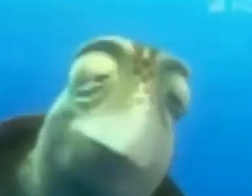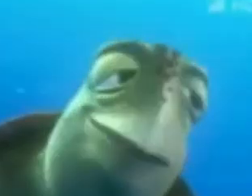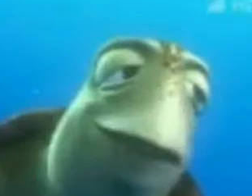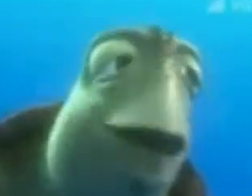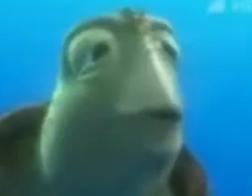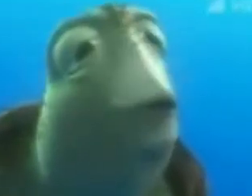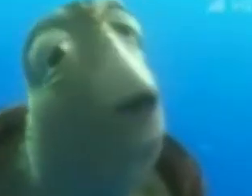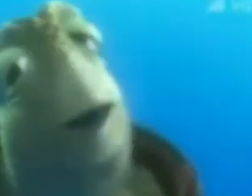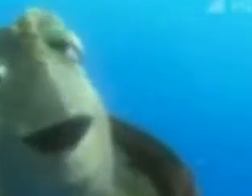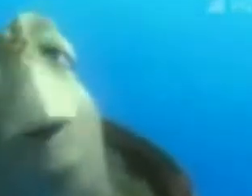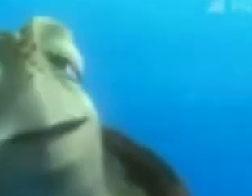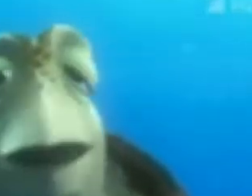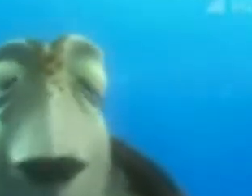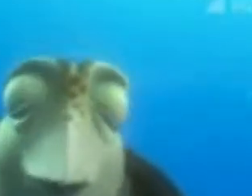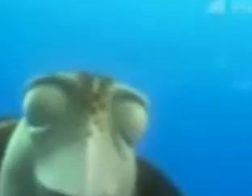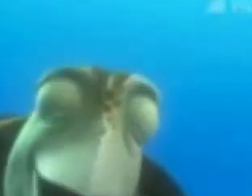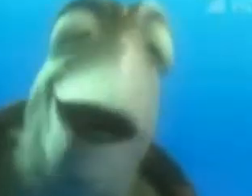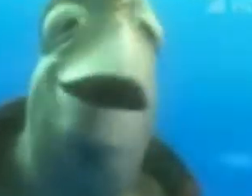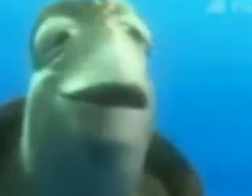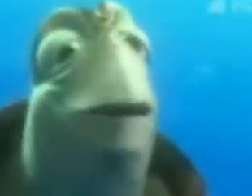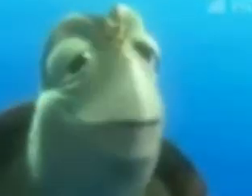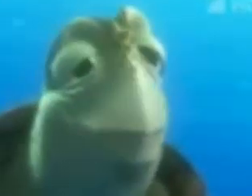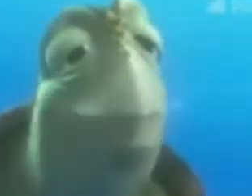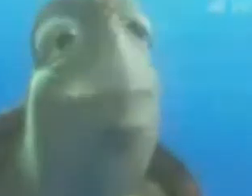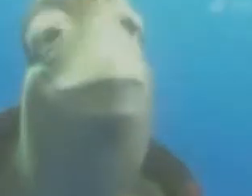irmão. Mas quando eles sacam, aí tu saca, sacou?